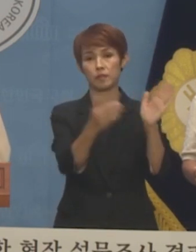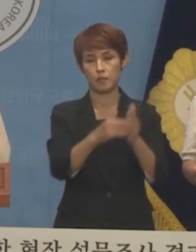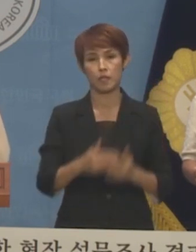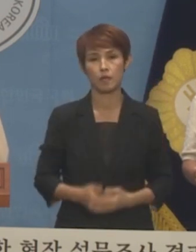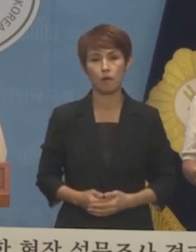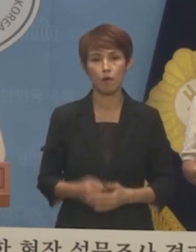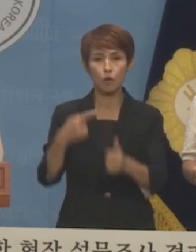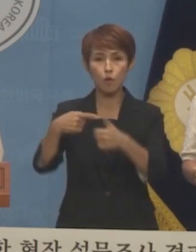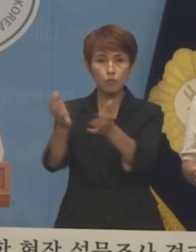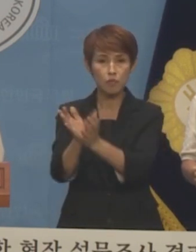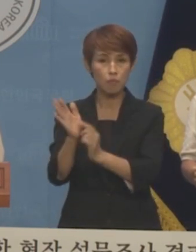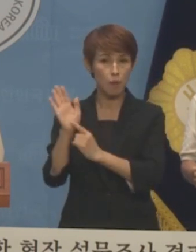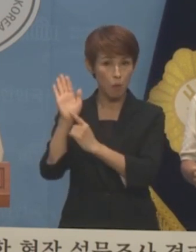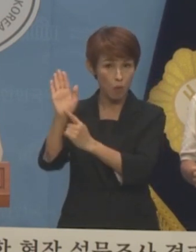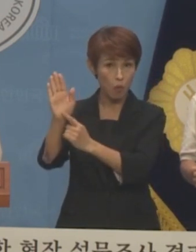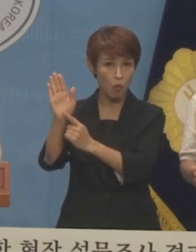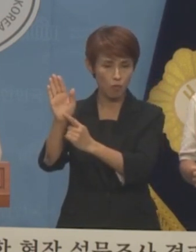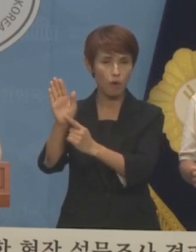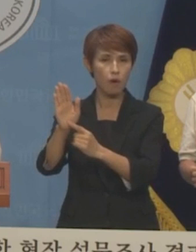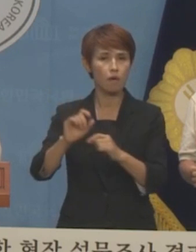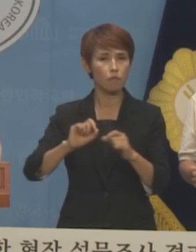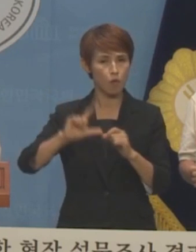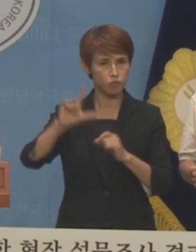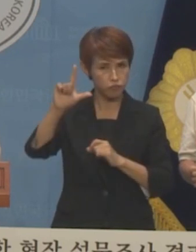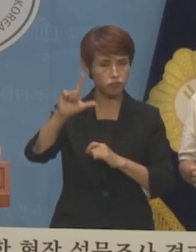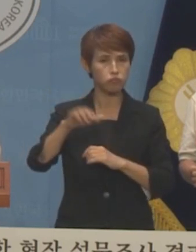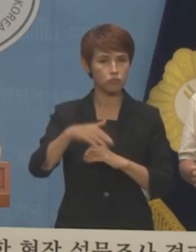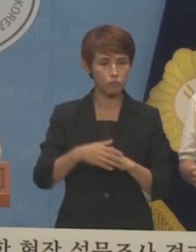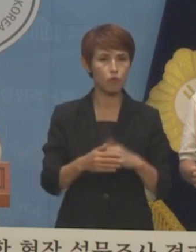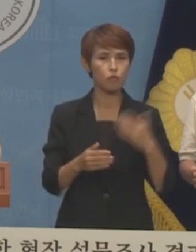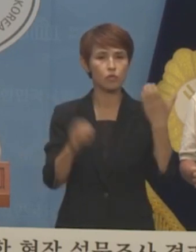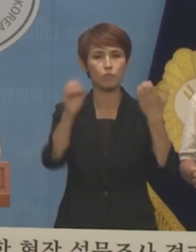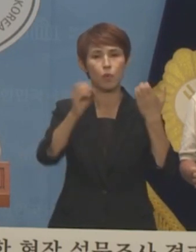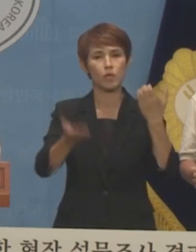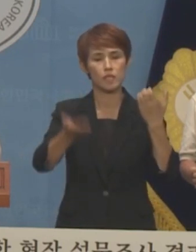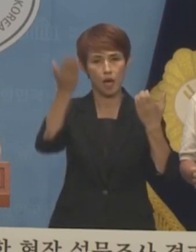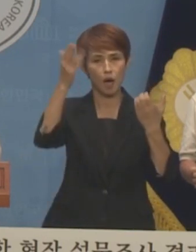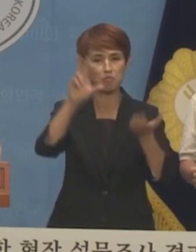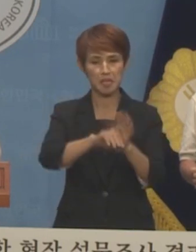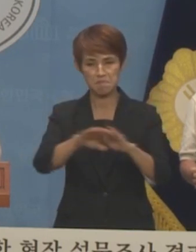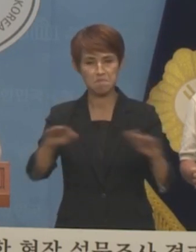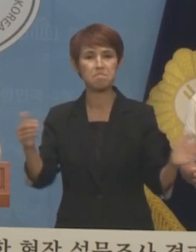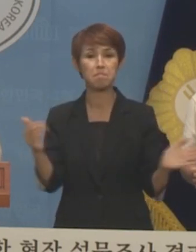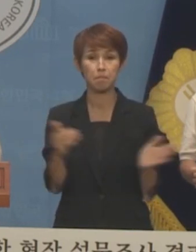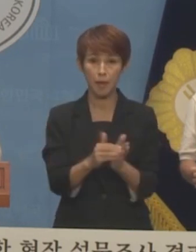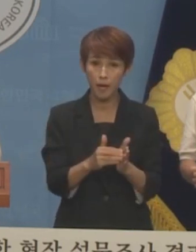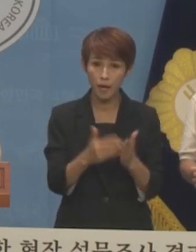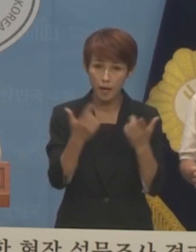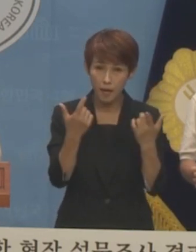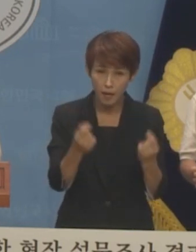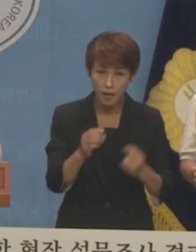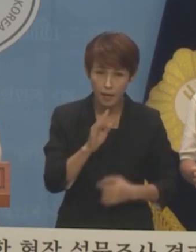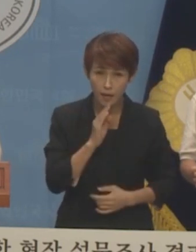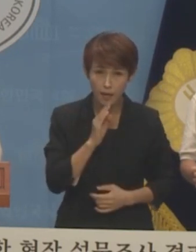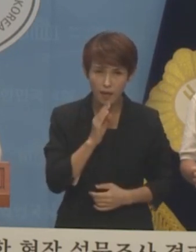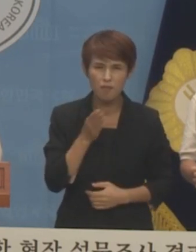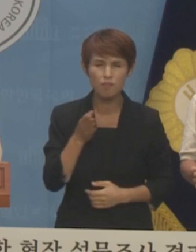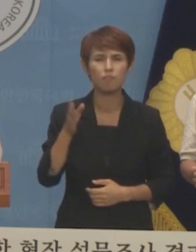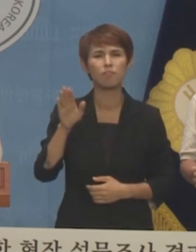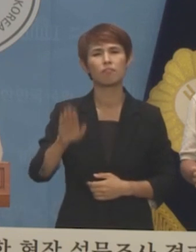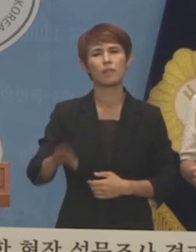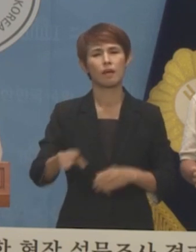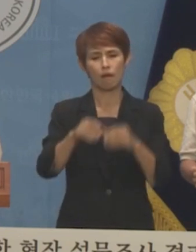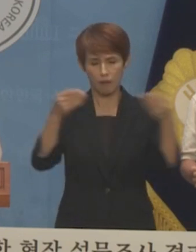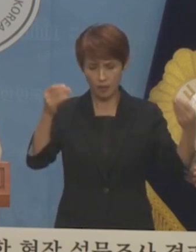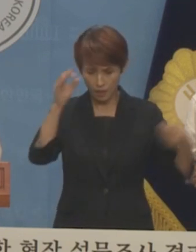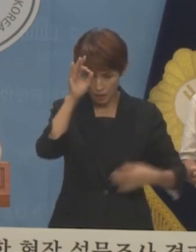교육부 발표만 놓고 보면 대다수 후속 조치들이 90% 이상 완료된 것처럼 보입니다. 그러나 현실은